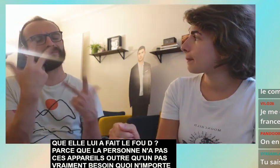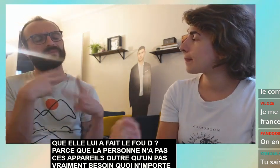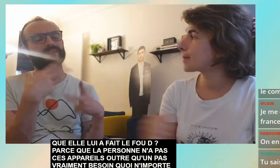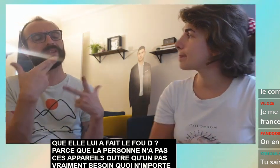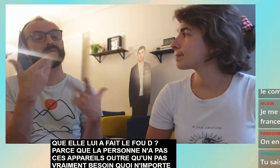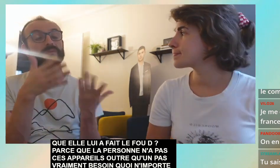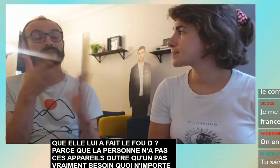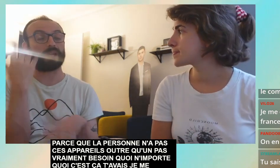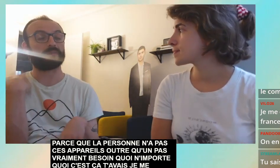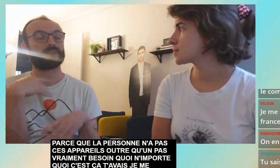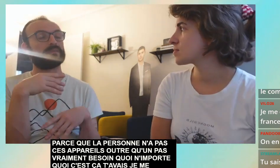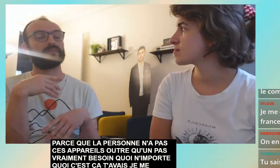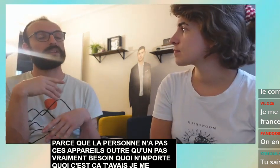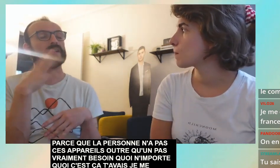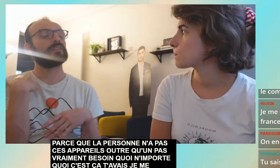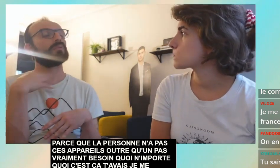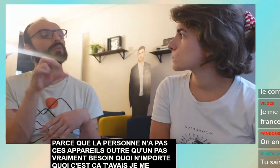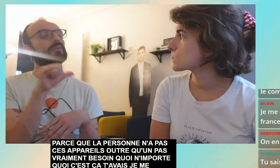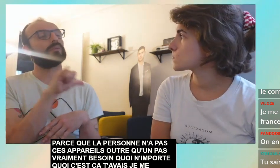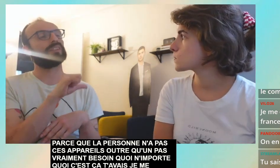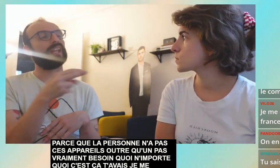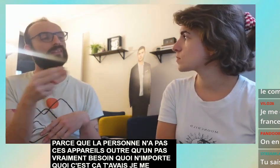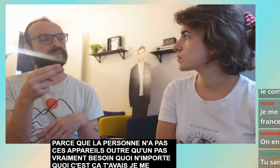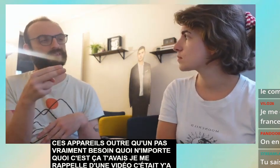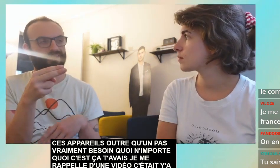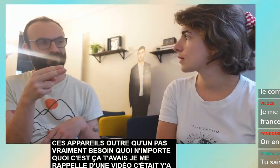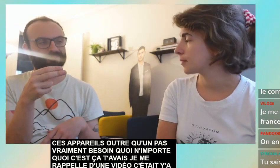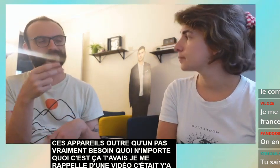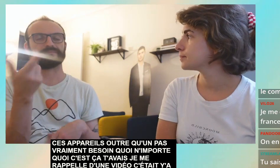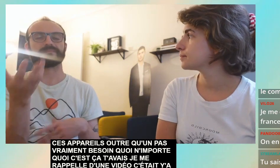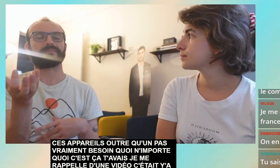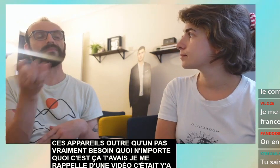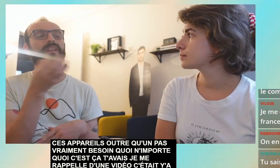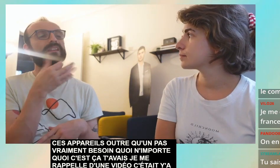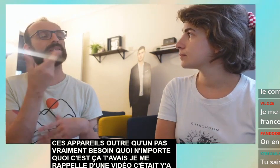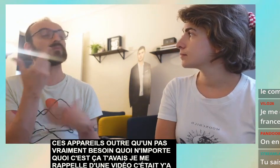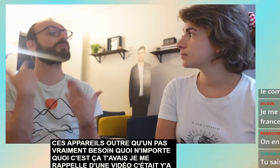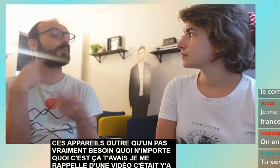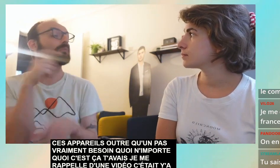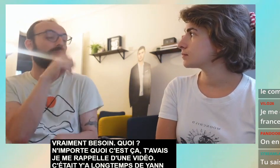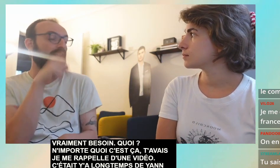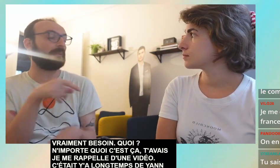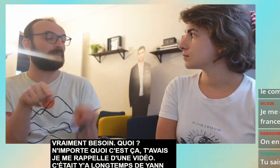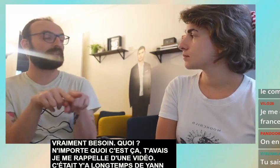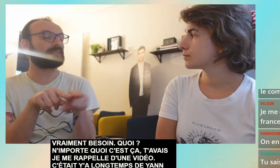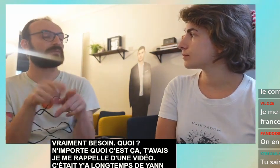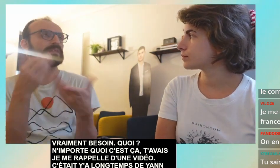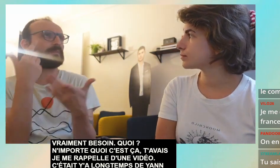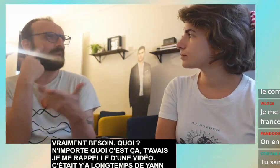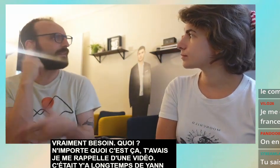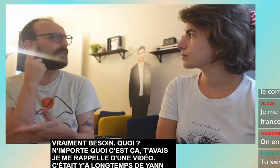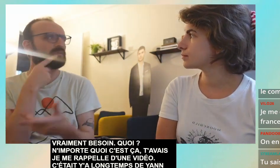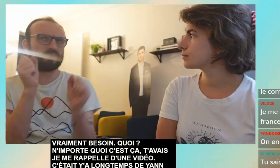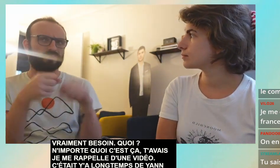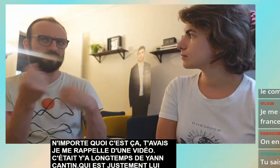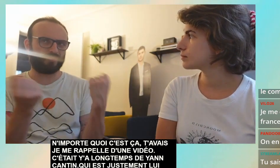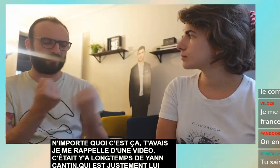d'une vidéo, c'était il y a longtemps, de Yann Quentin, qui justement lui posait la même question. Il me disait, bah, t'es sourd, tu peux